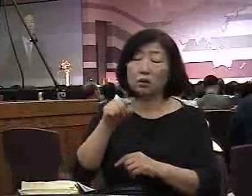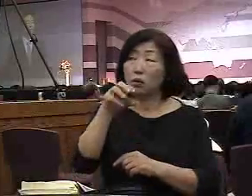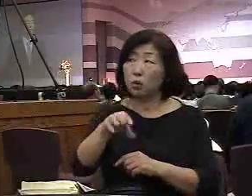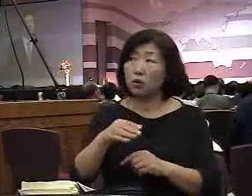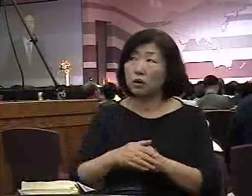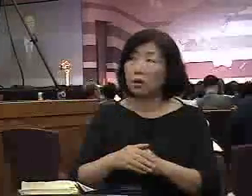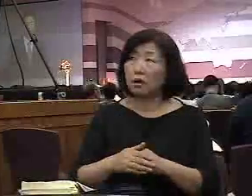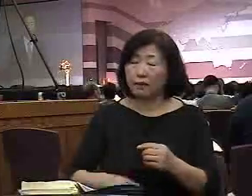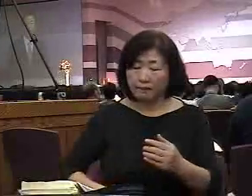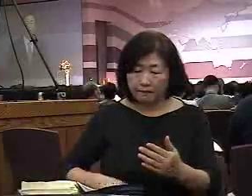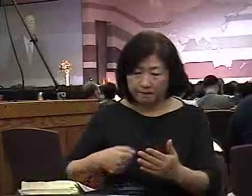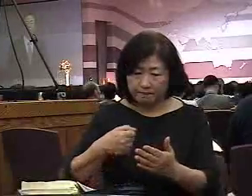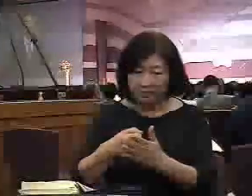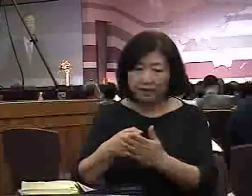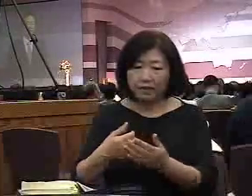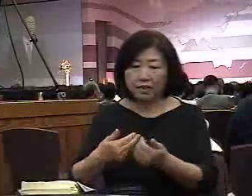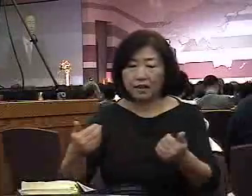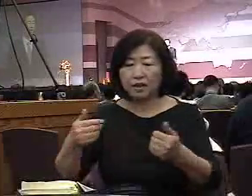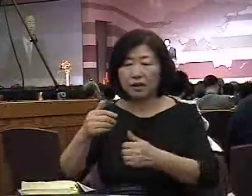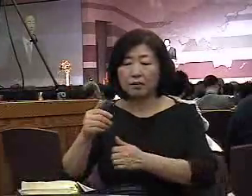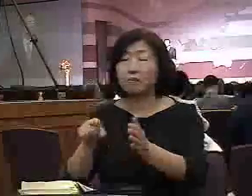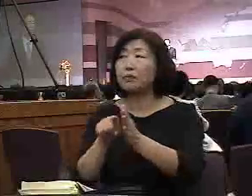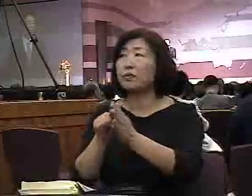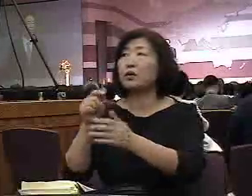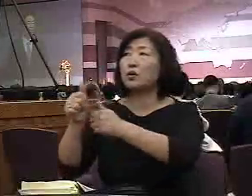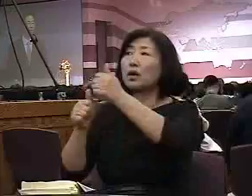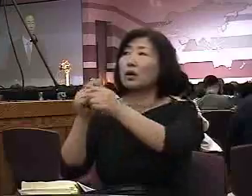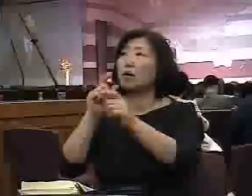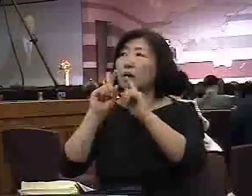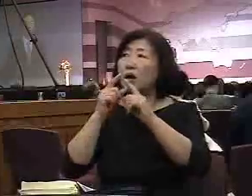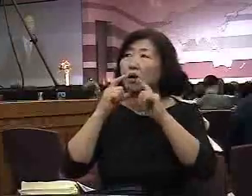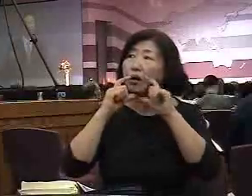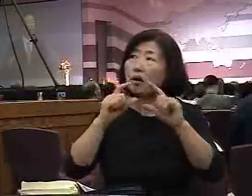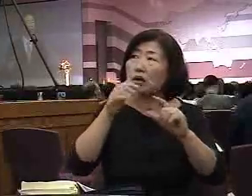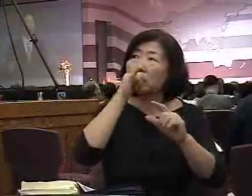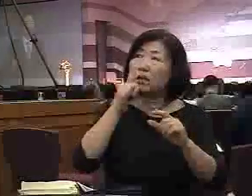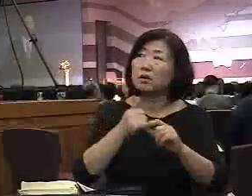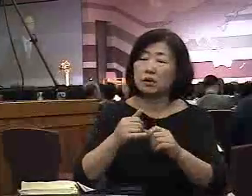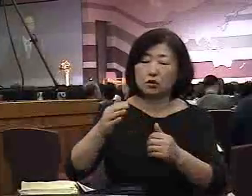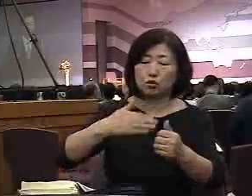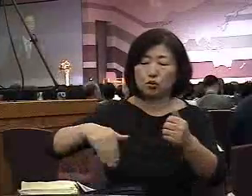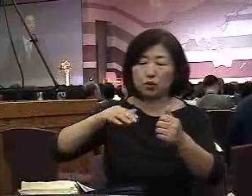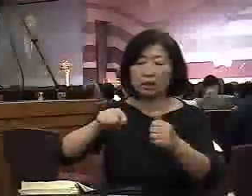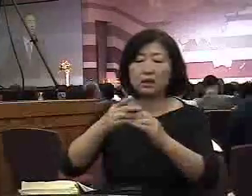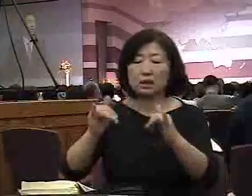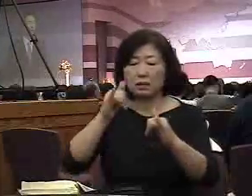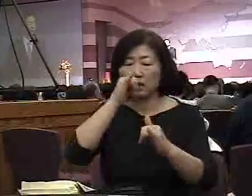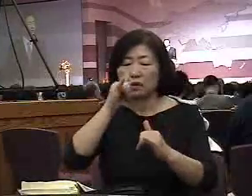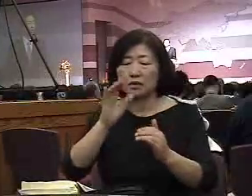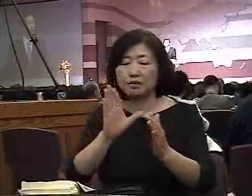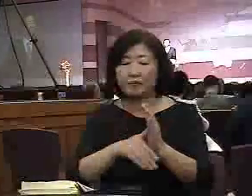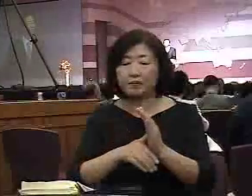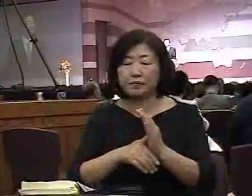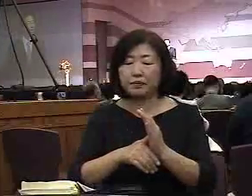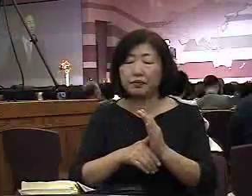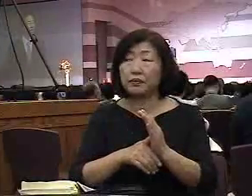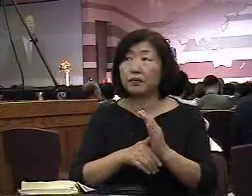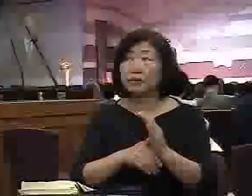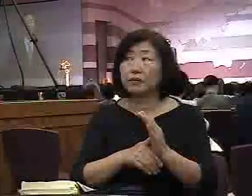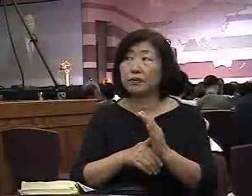네가 믿음의 조상이 될 수 있다. 하나님이 말씀하시는 거예요. 우리 주변에 그런 사람들이 있을 때 우리는 그런 사람들을 워닝을 줘야